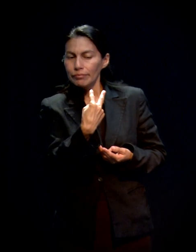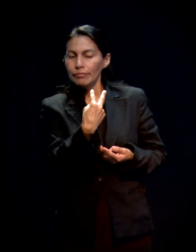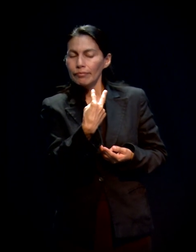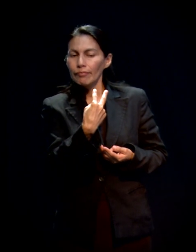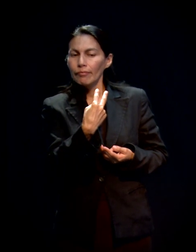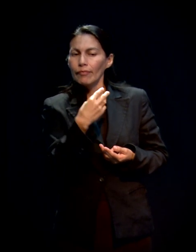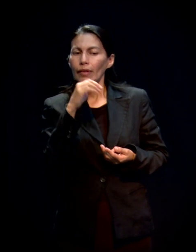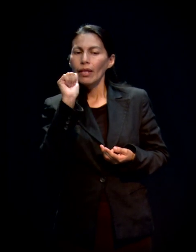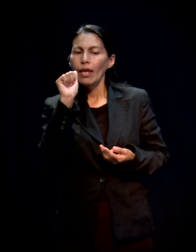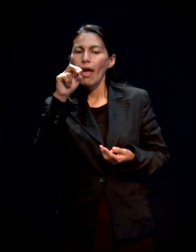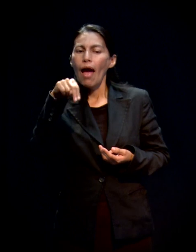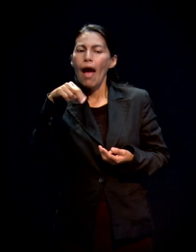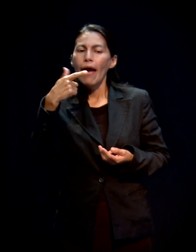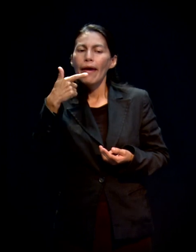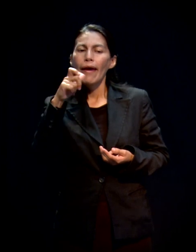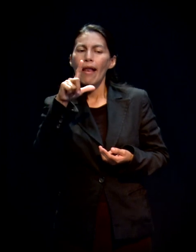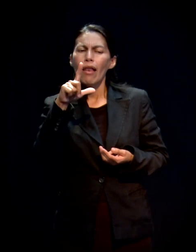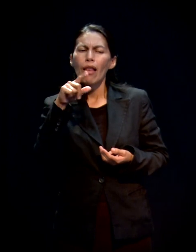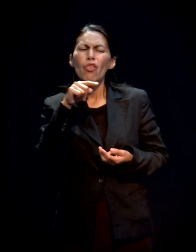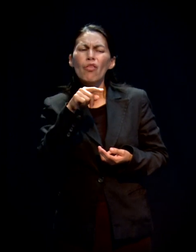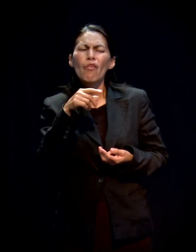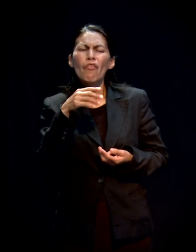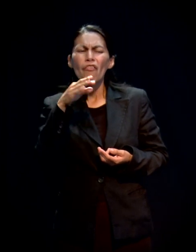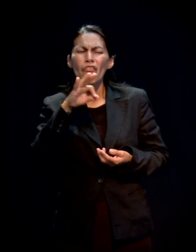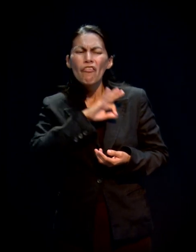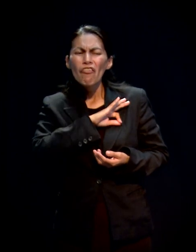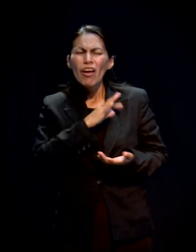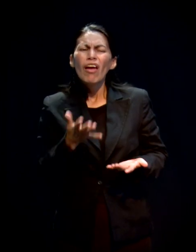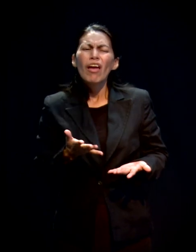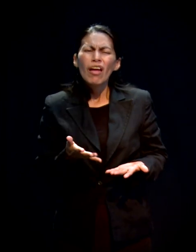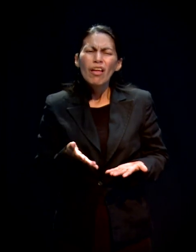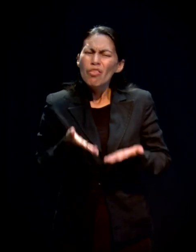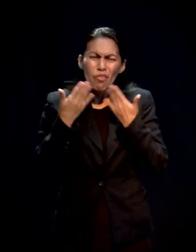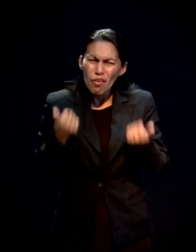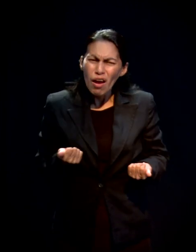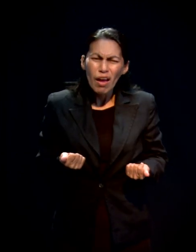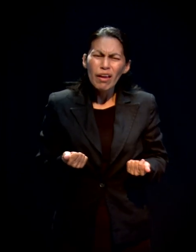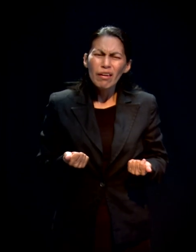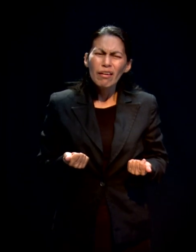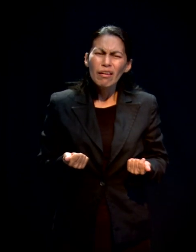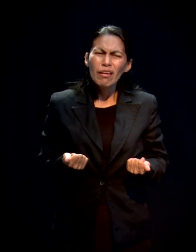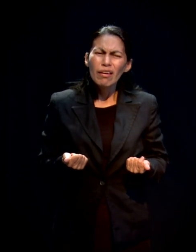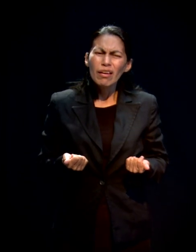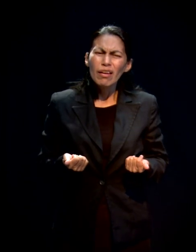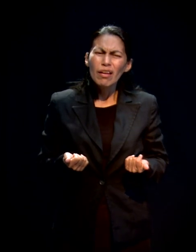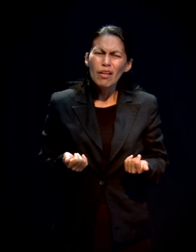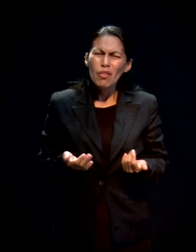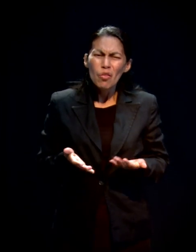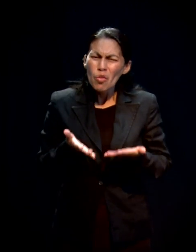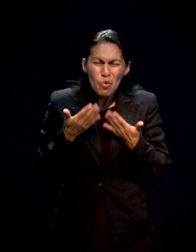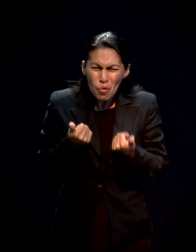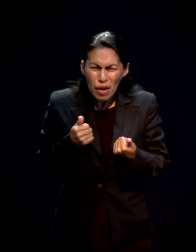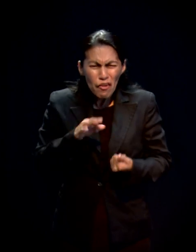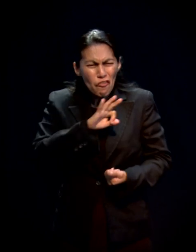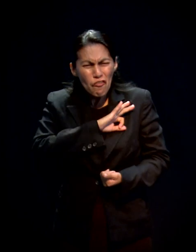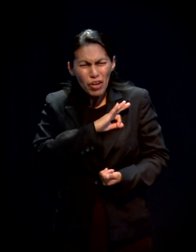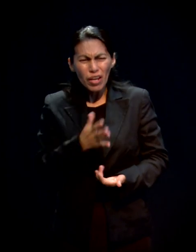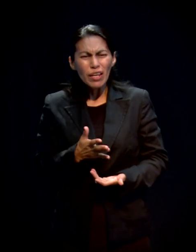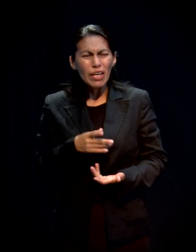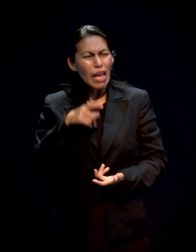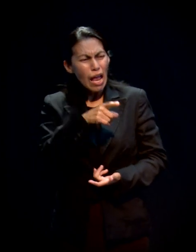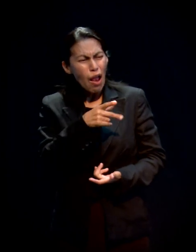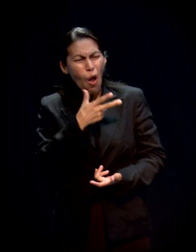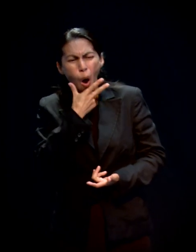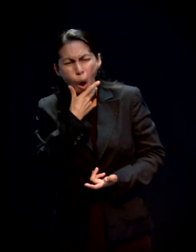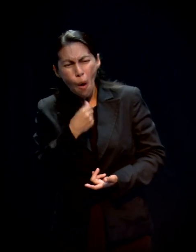quedó viendo hijo ángel como no tienes fe como no tienes fe imagínense un hombre que no era de la